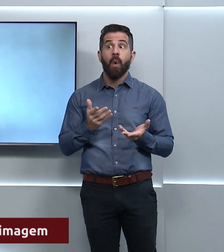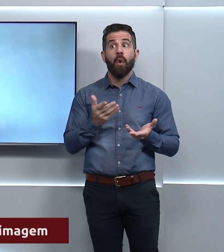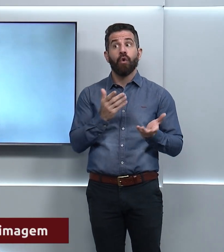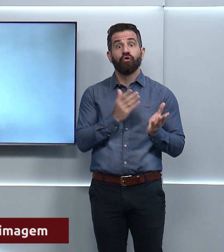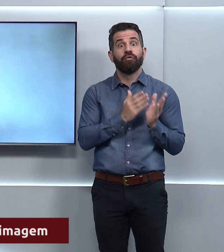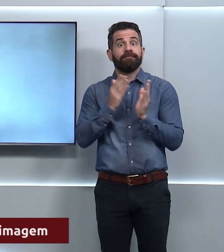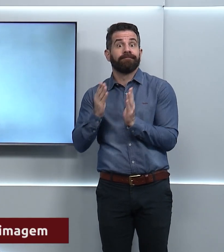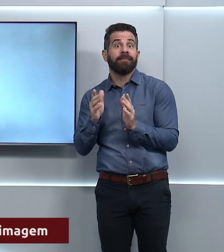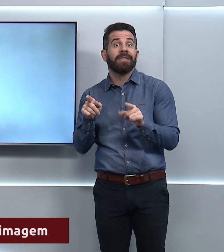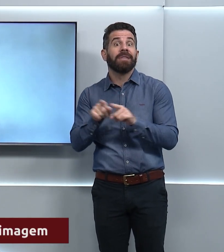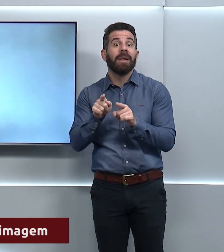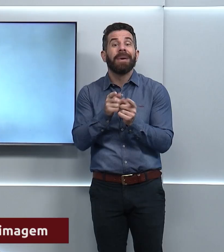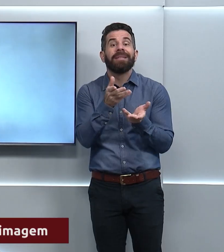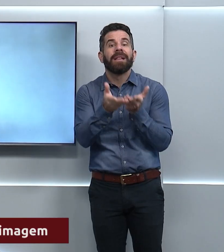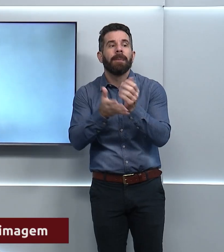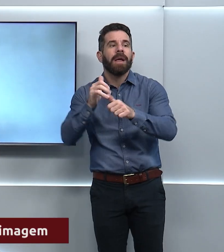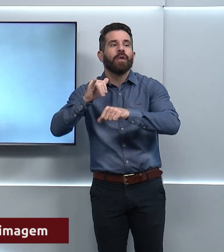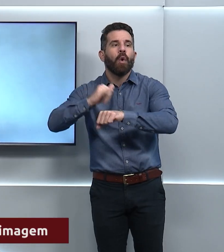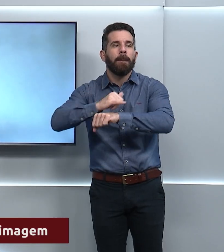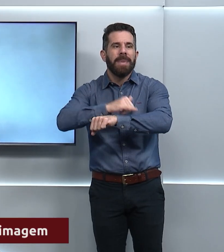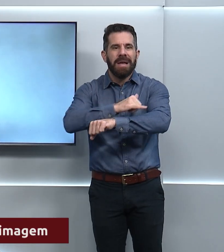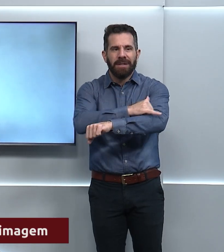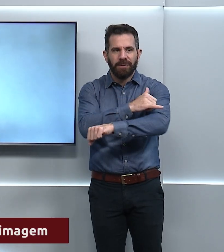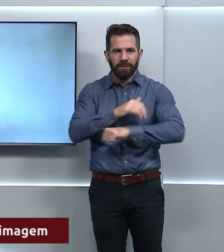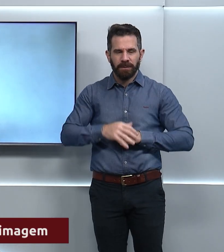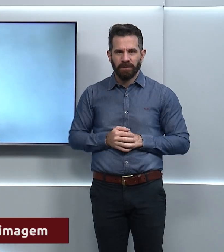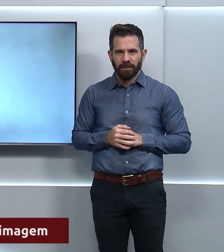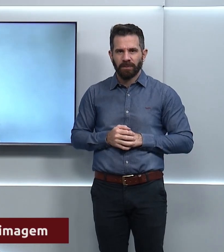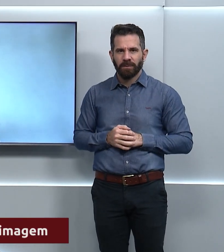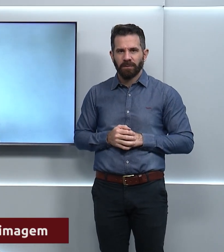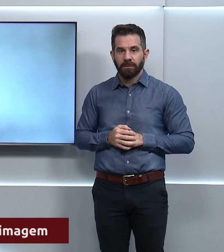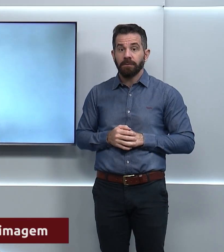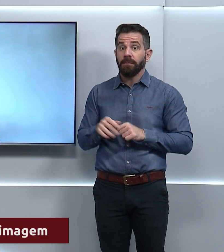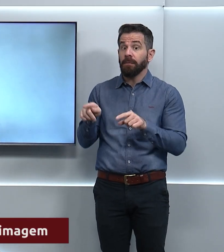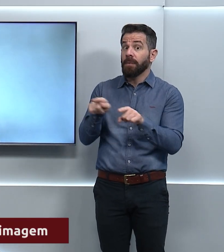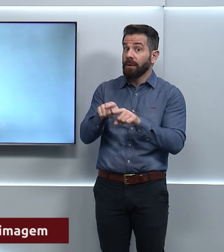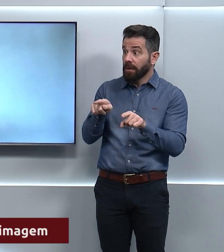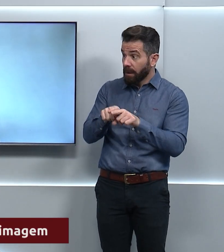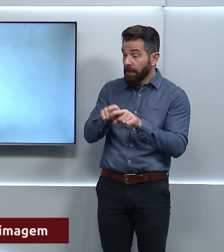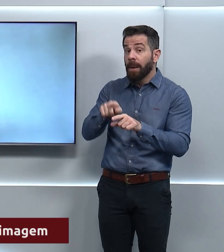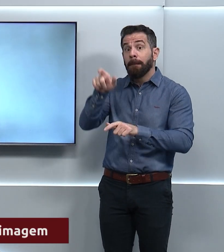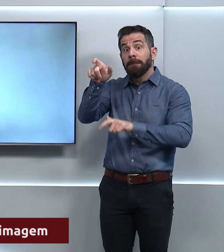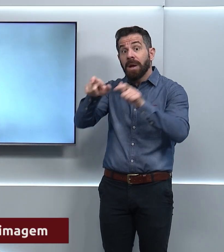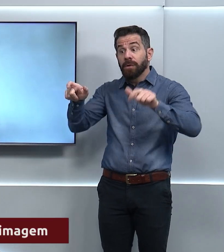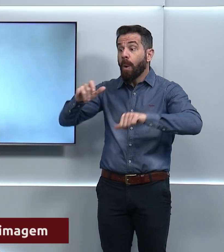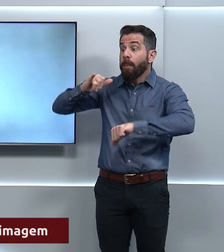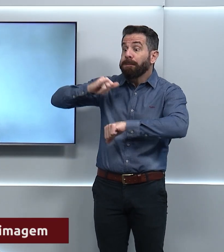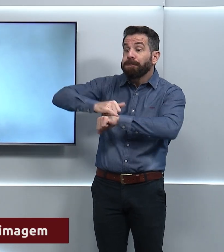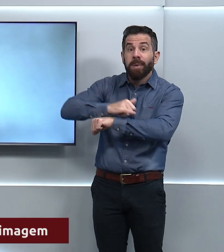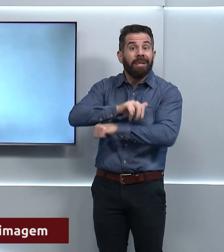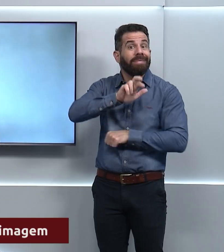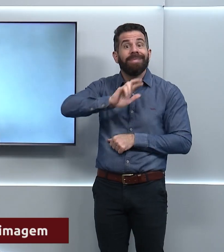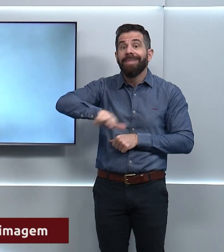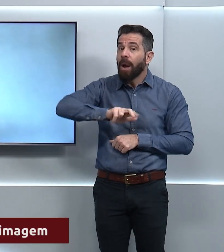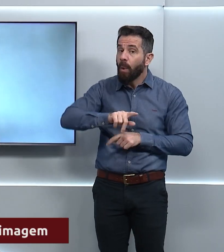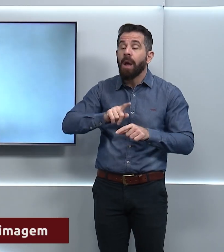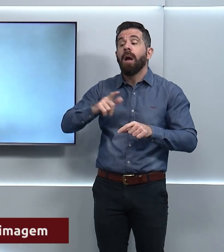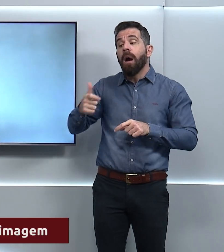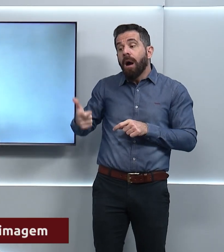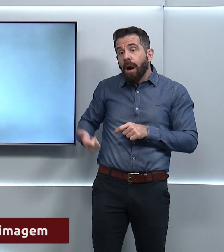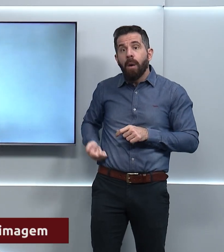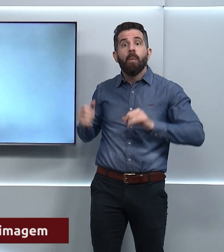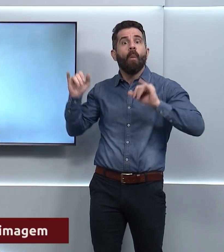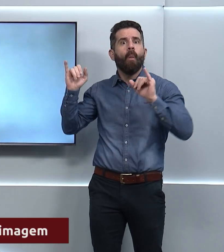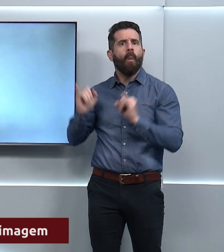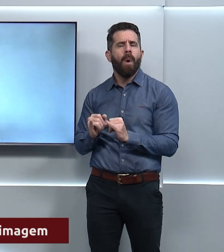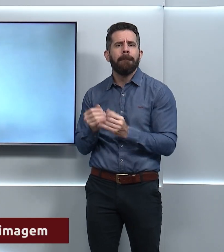é importante a gente destacar que muitas pessoas não são obesas e estão usando essa medicação, Quais os